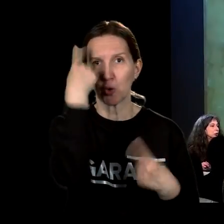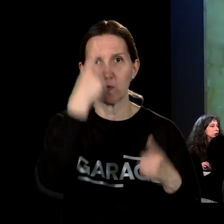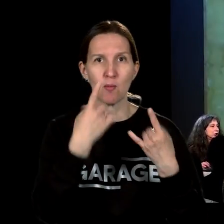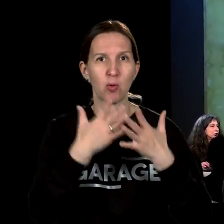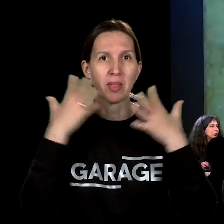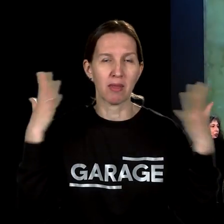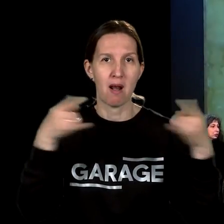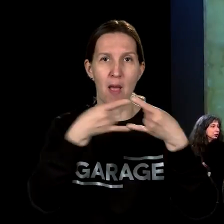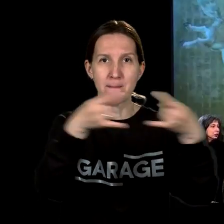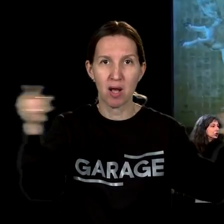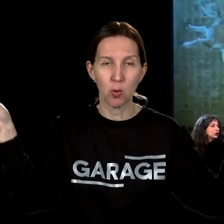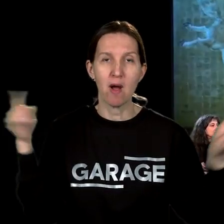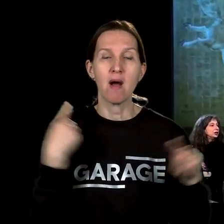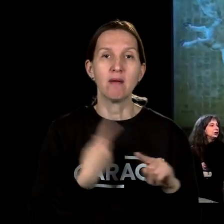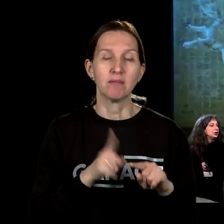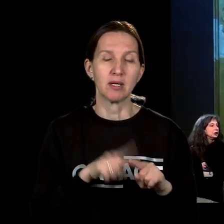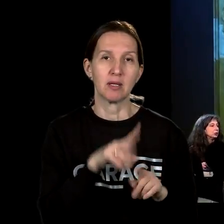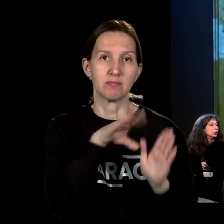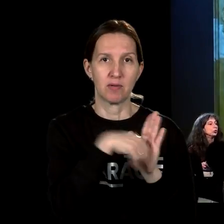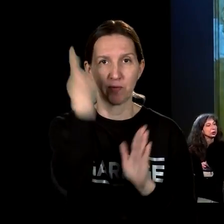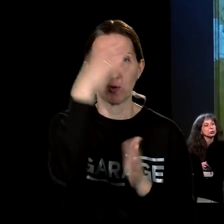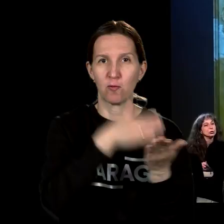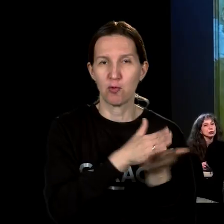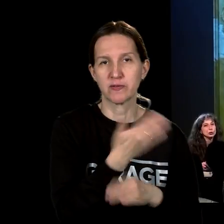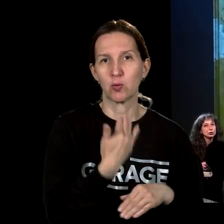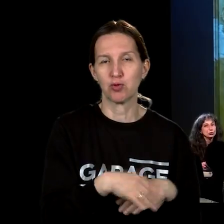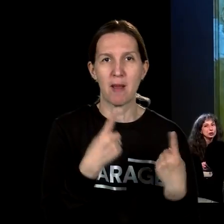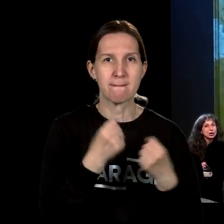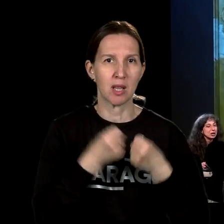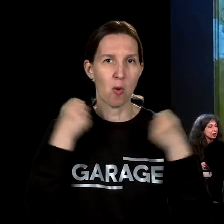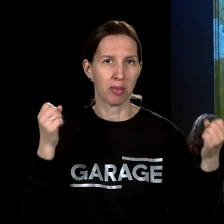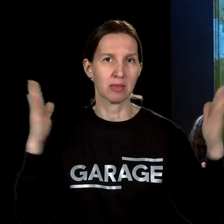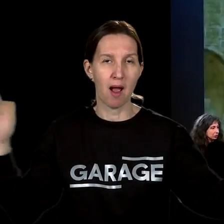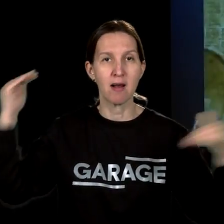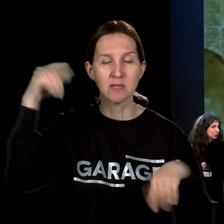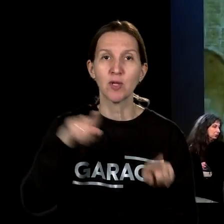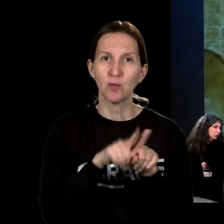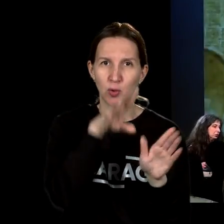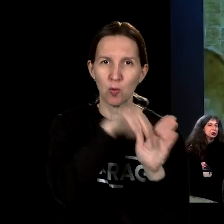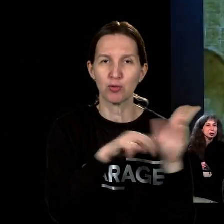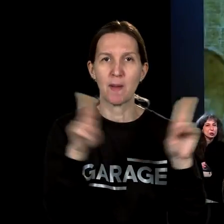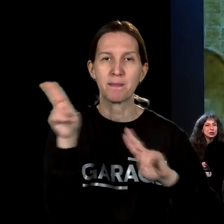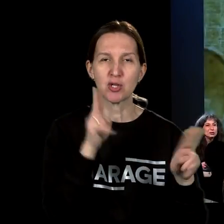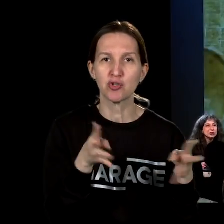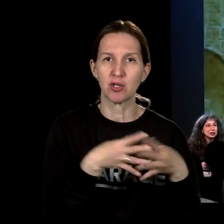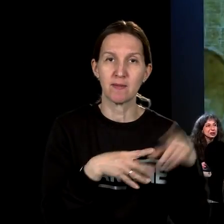вот совершенно потрясающих там лошадей и псов, которых он там рисует.